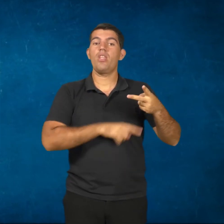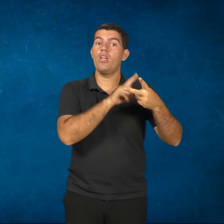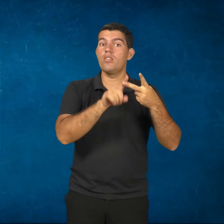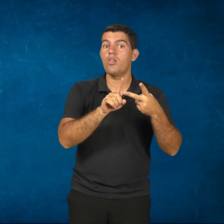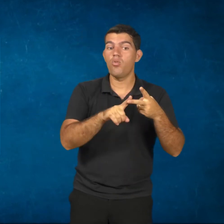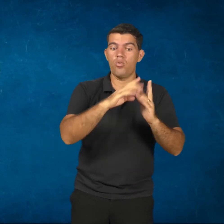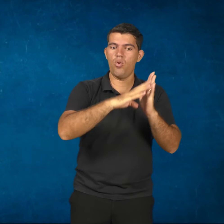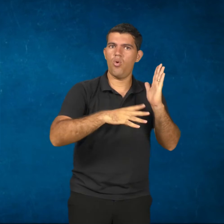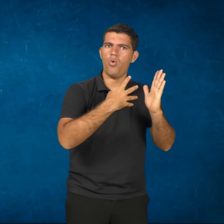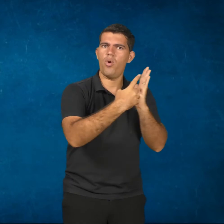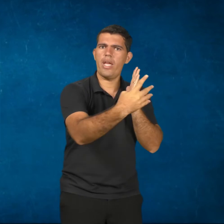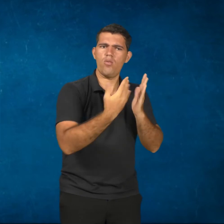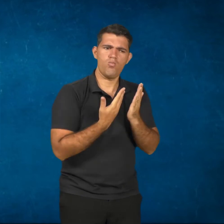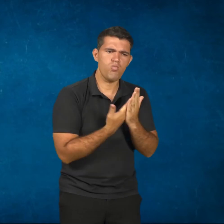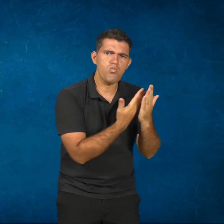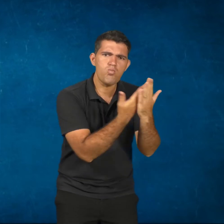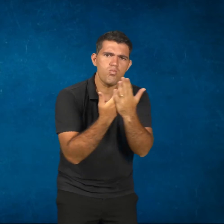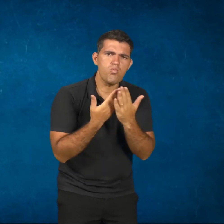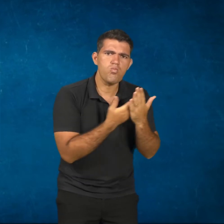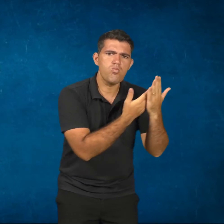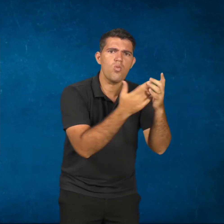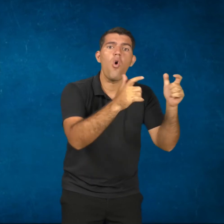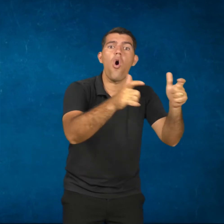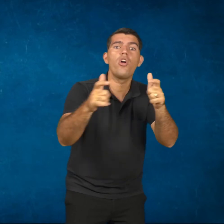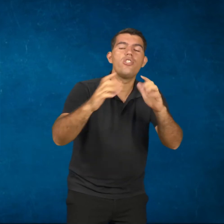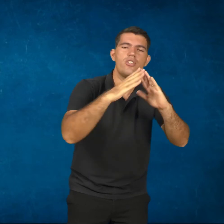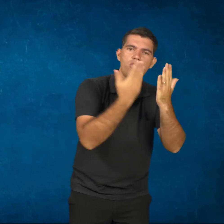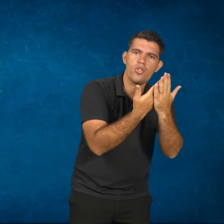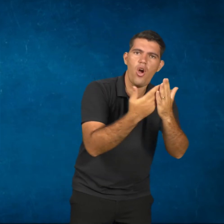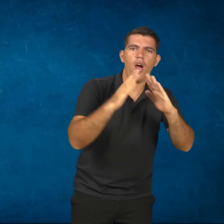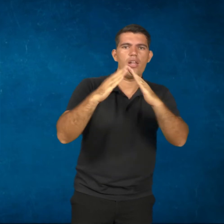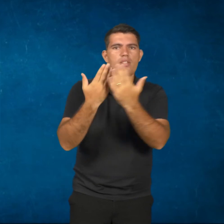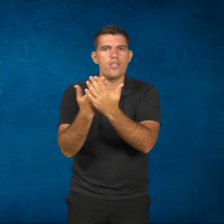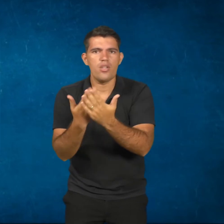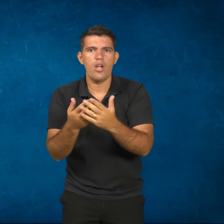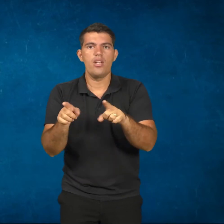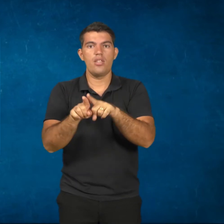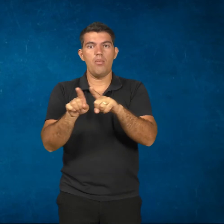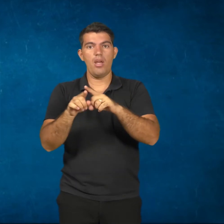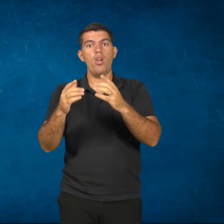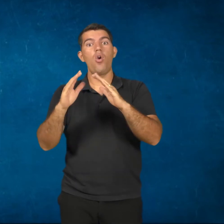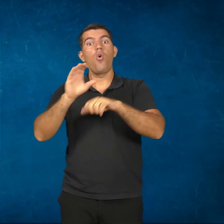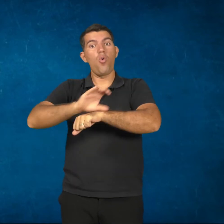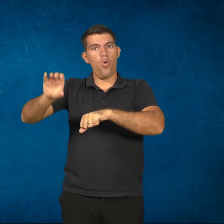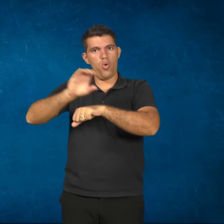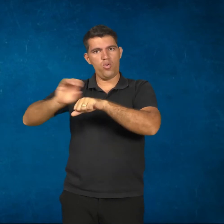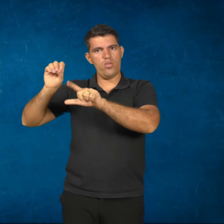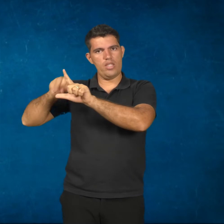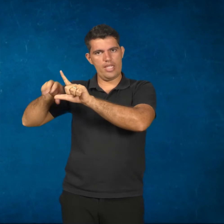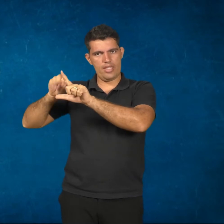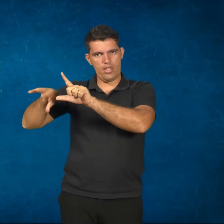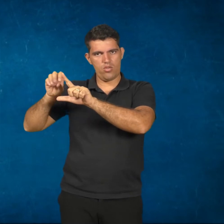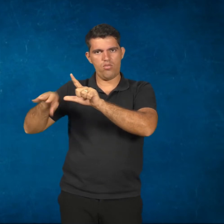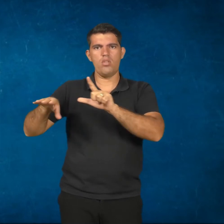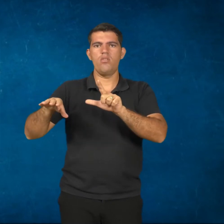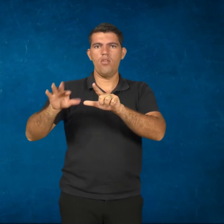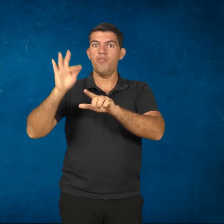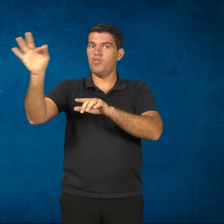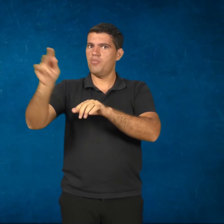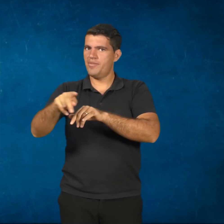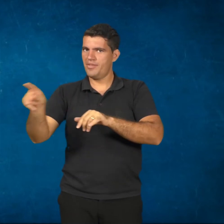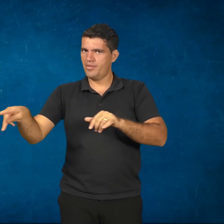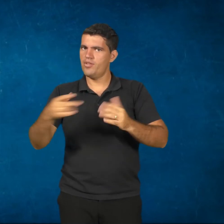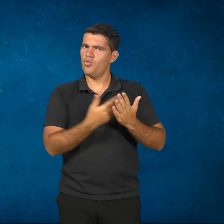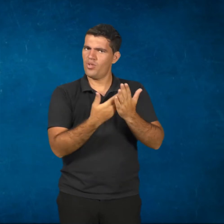que o currículo seja estudado nas escolas, que ele seja estudado nos cursos de formação de professores. Em terceiro lugar,